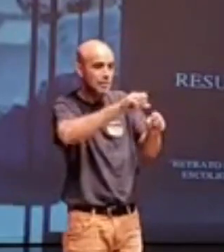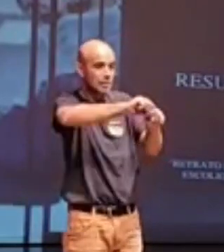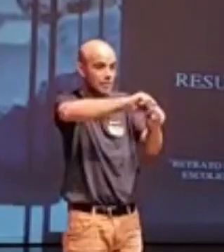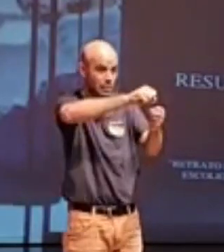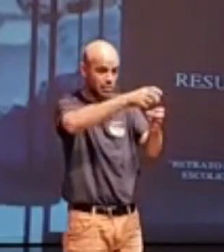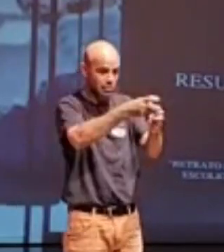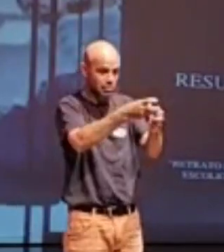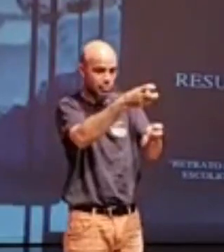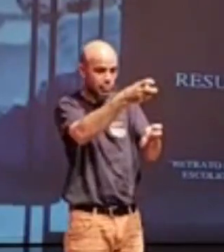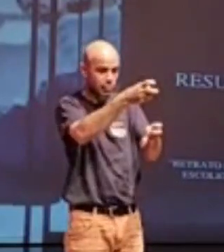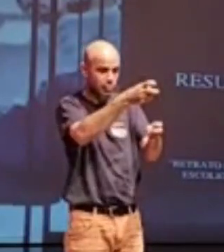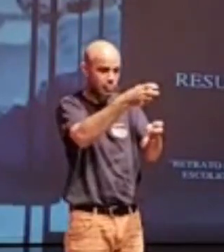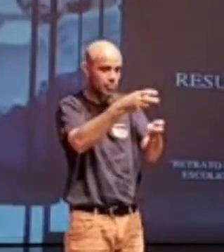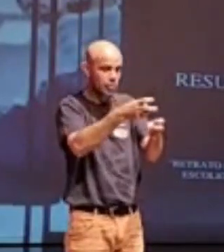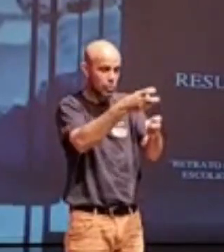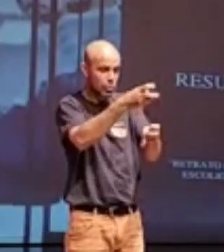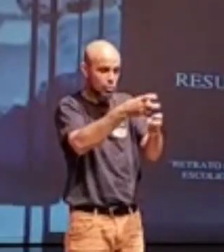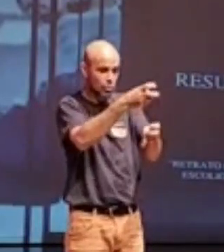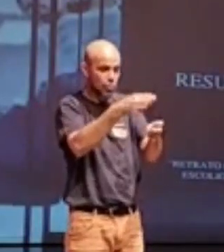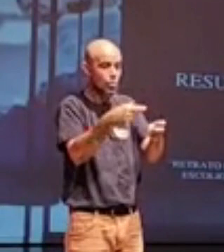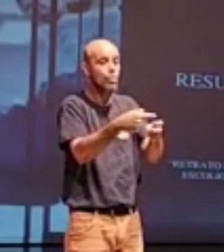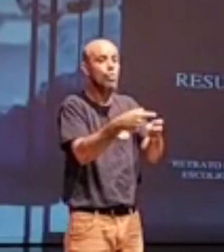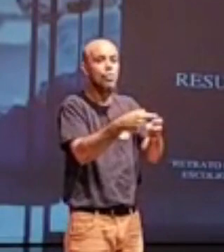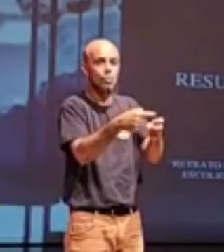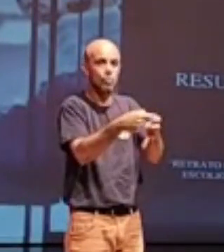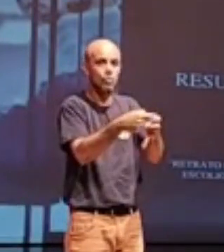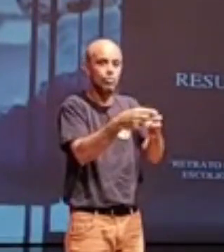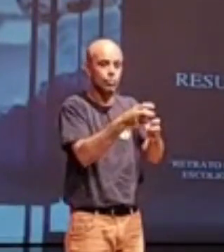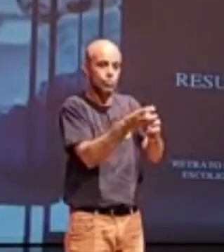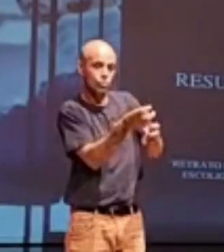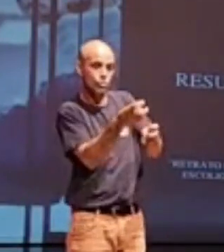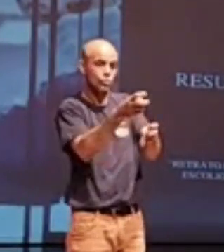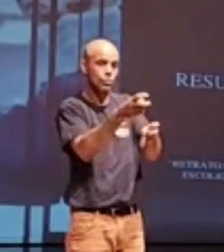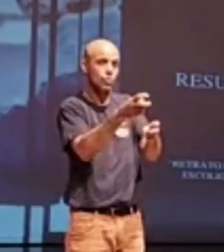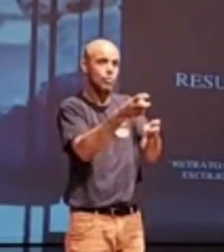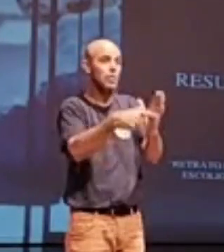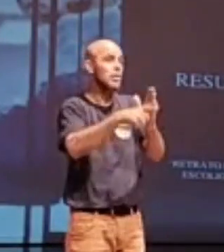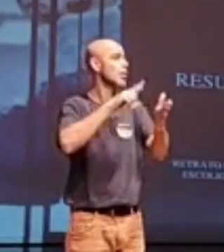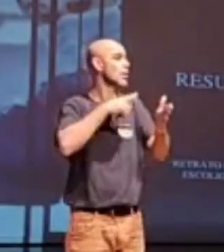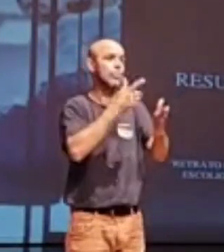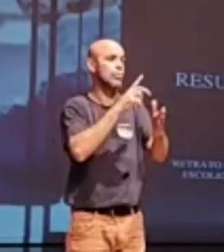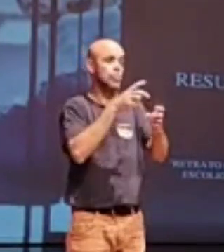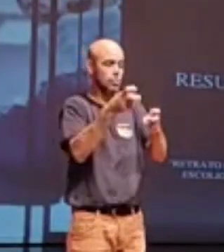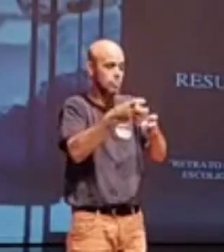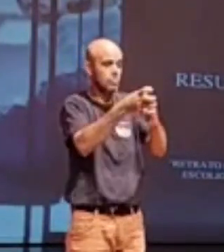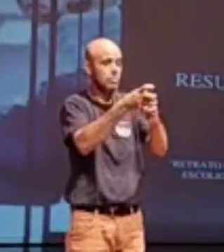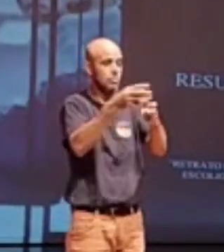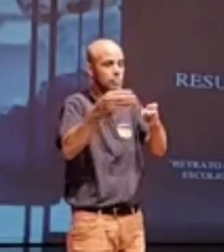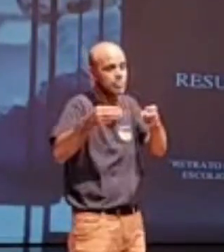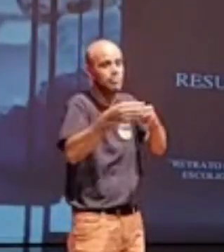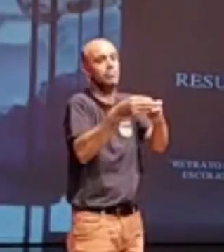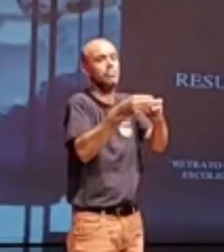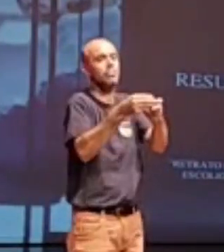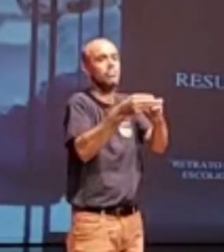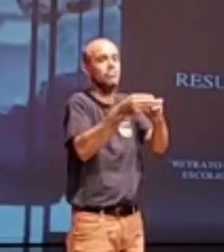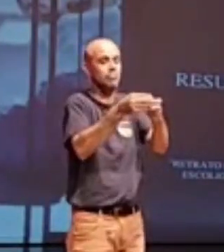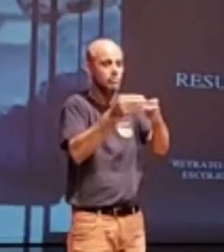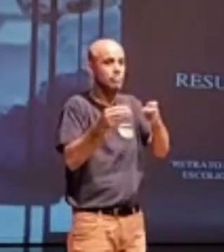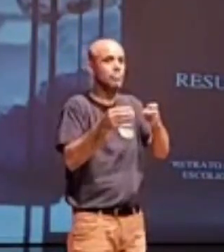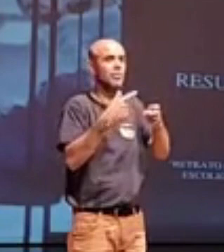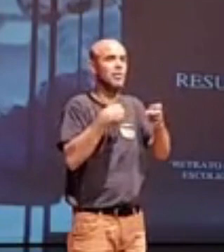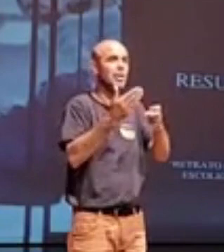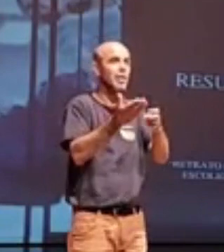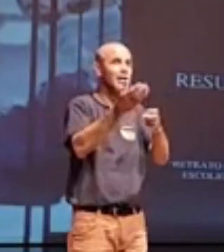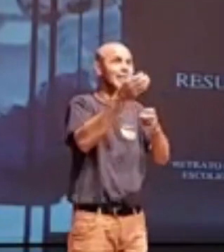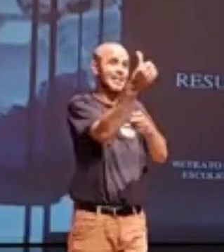articulações para ficar uma fusão óssea na região da curva. E antes não tinha os implantes, então na década de 60 abria o